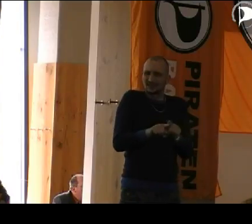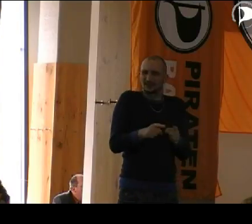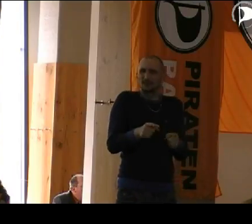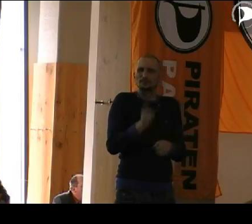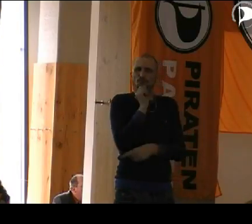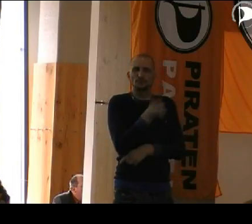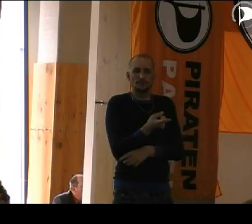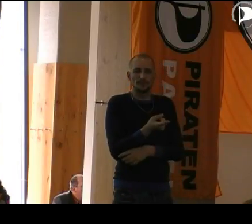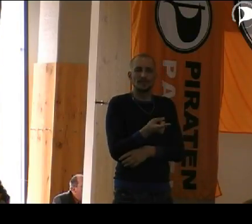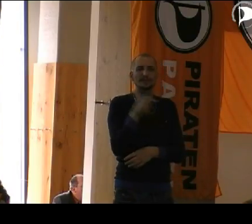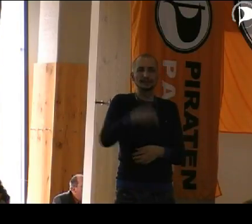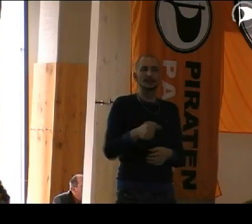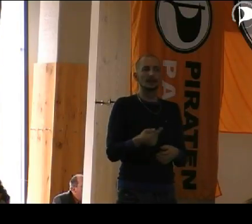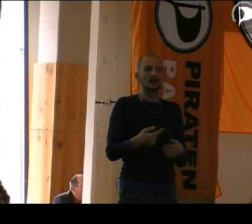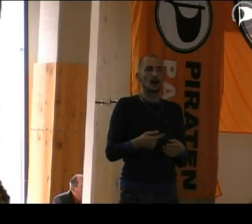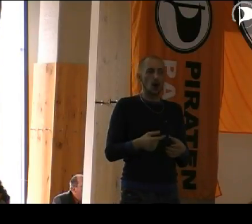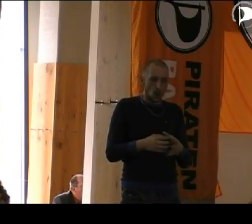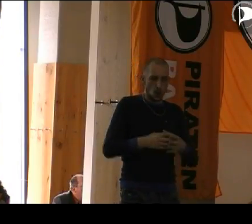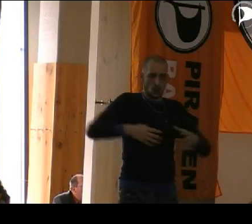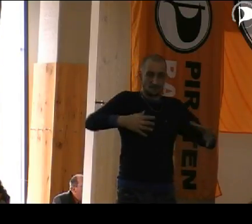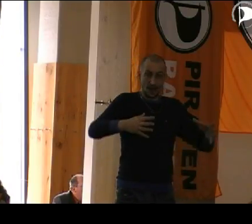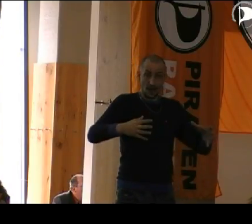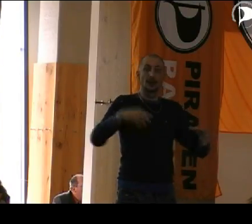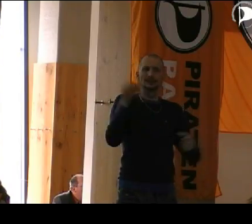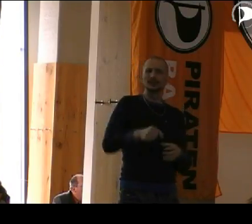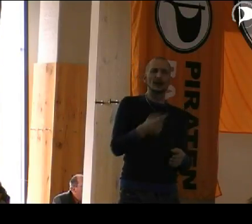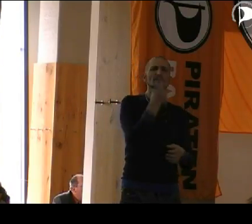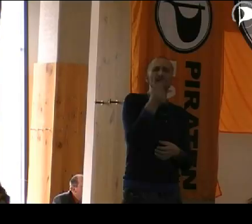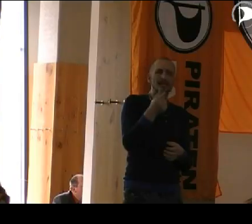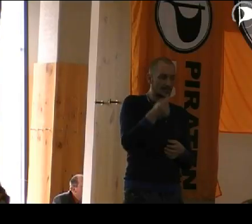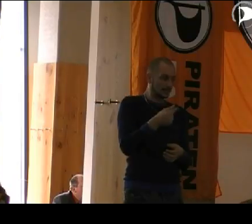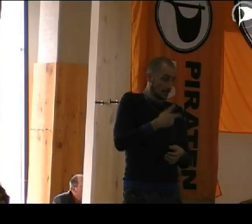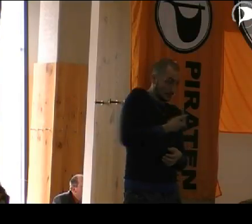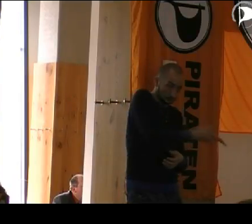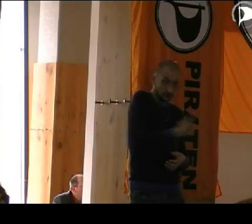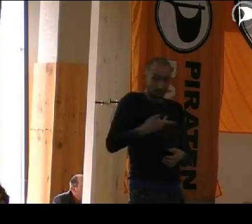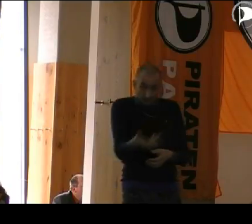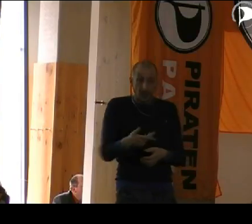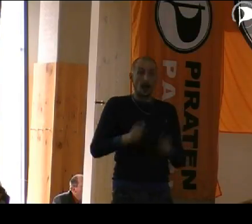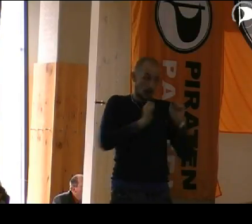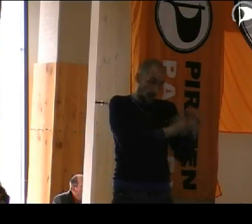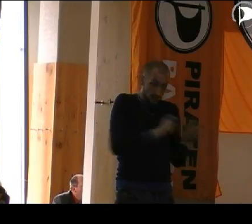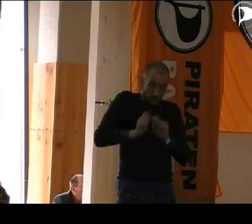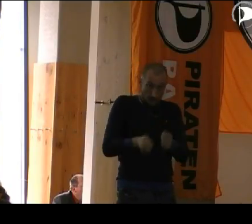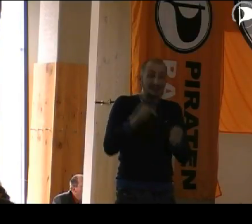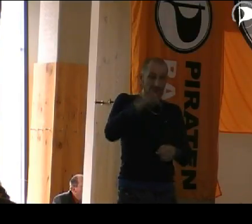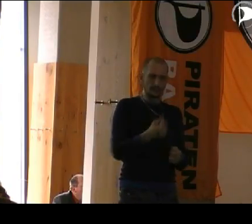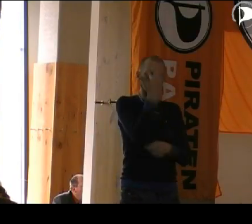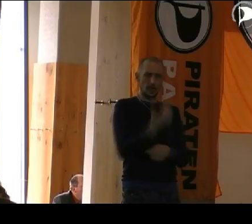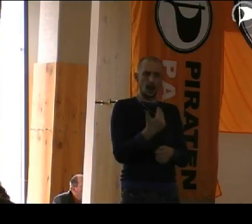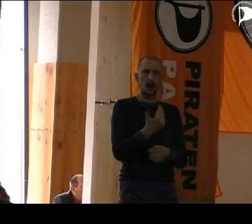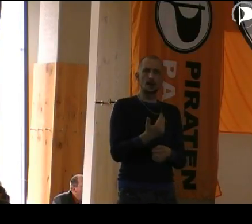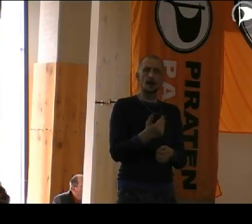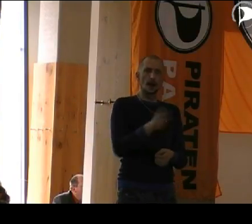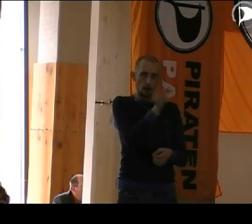in mehreren guten gesang die finanzmittel verteilung soll bei beiden an nach der anzahl der einwohner gerechnet